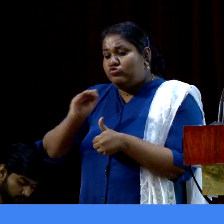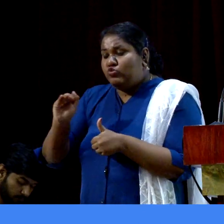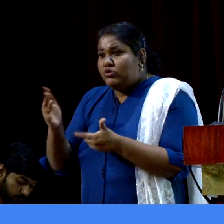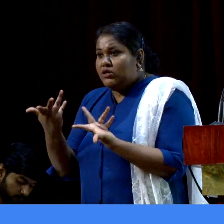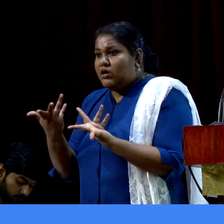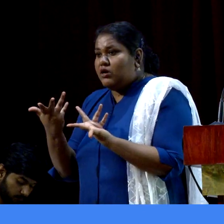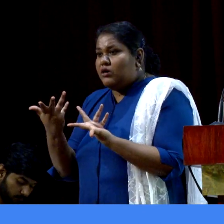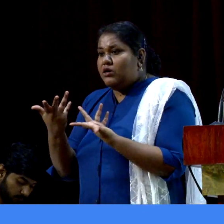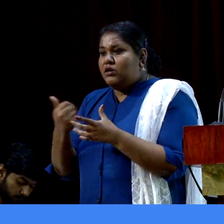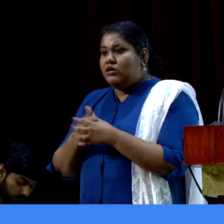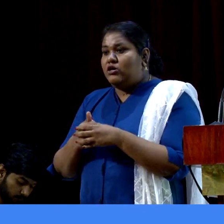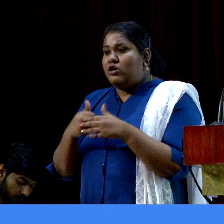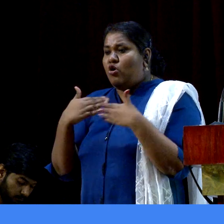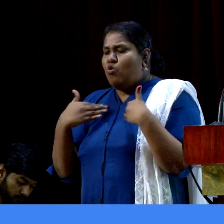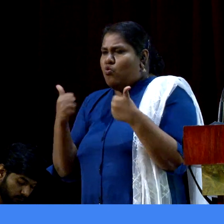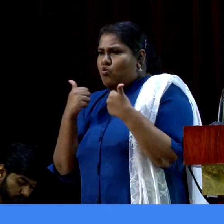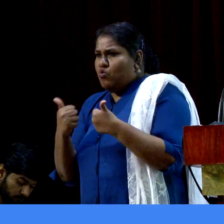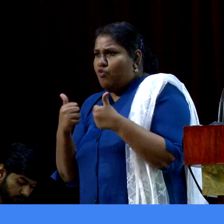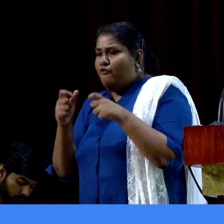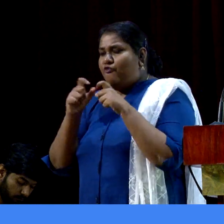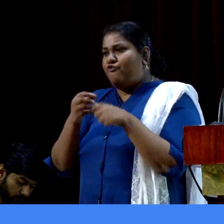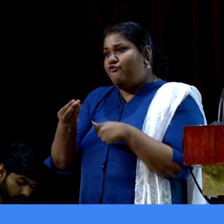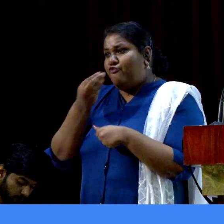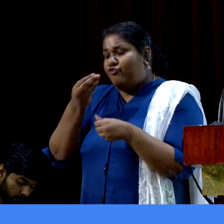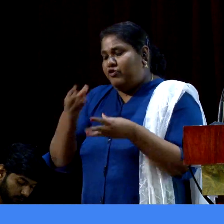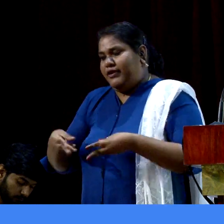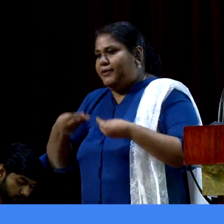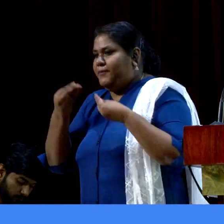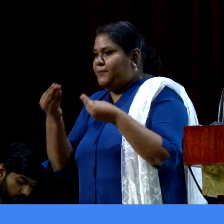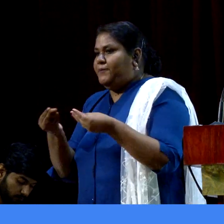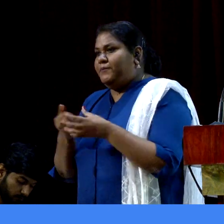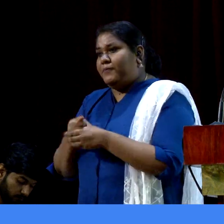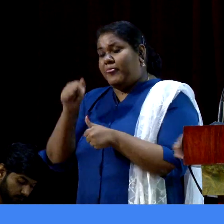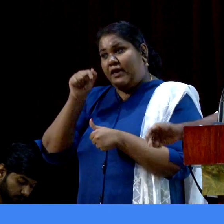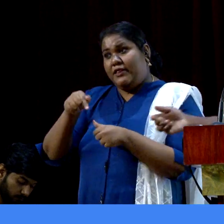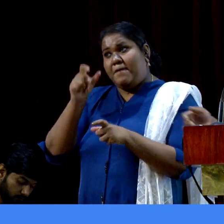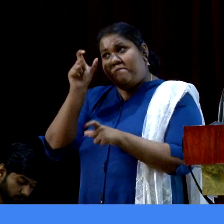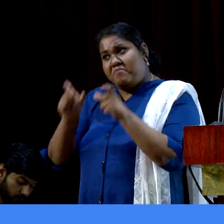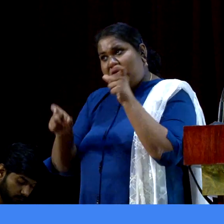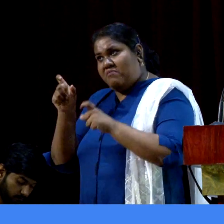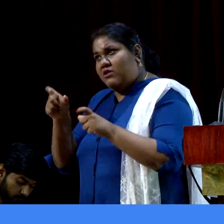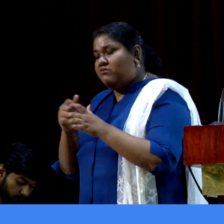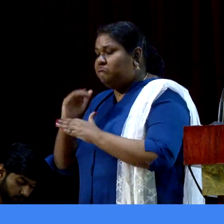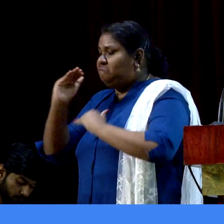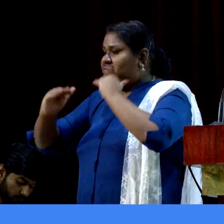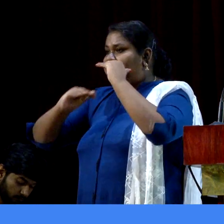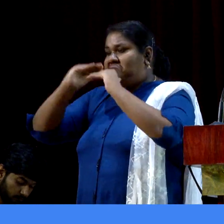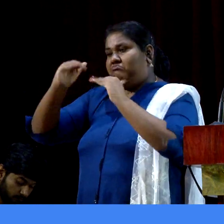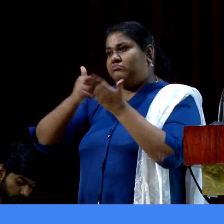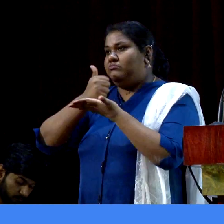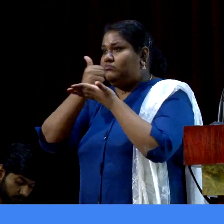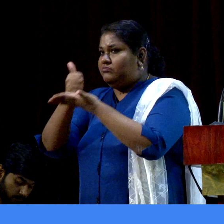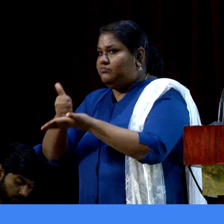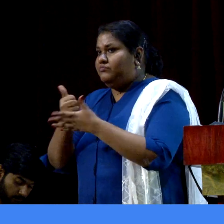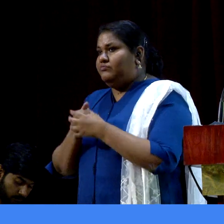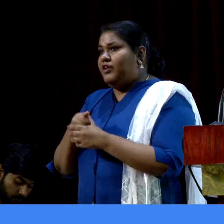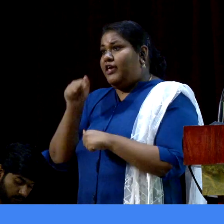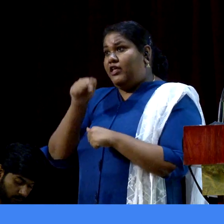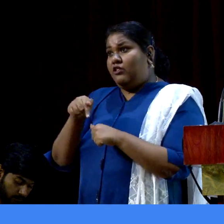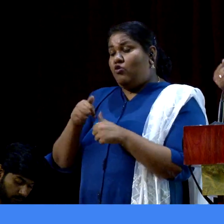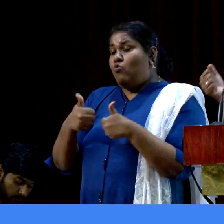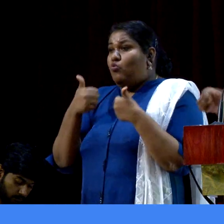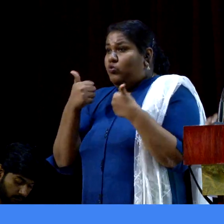இப்படி மதிய உணவு திட்டத்தின் மூலமாக மாணவர்களுக்கு வழங்கப்படுகின்ற உணவு என்பது அவர்களுக்கு உற்சாகத்தை